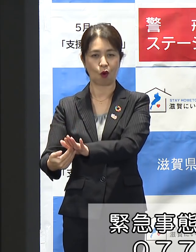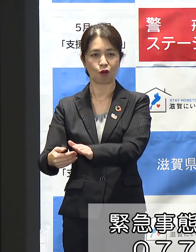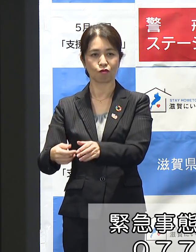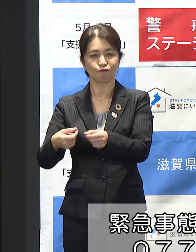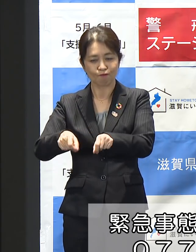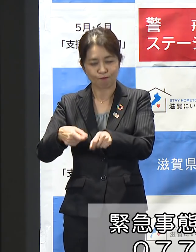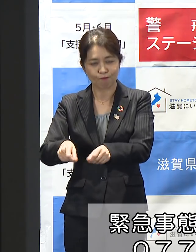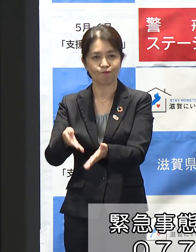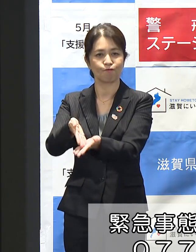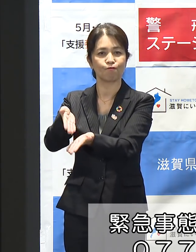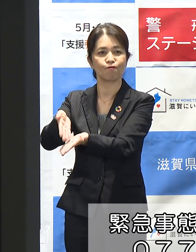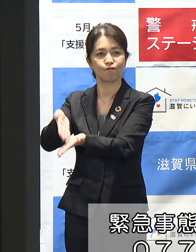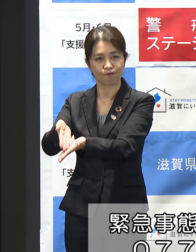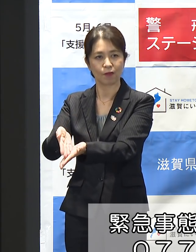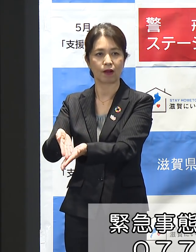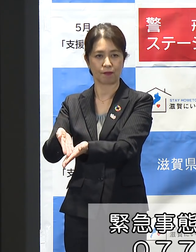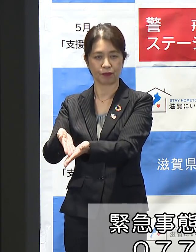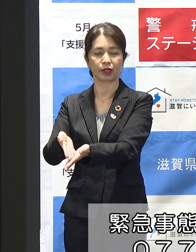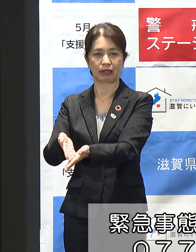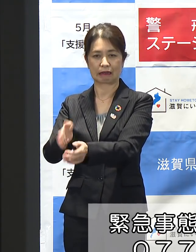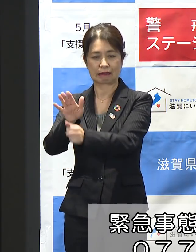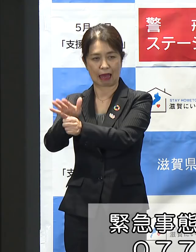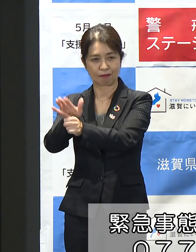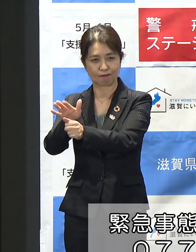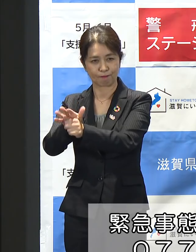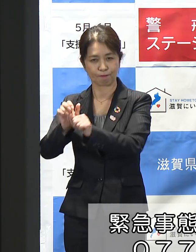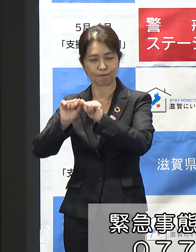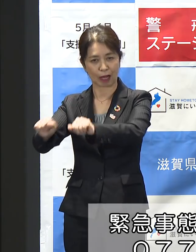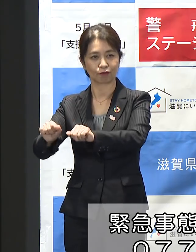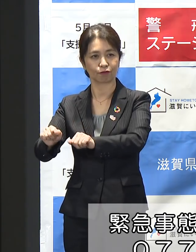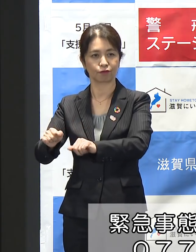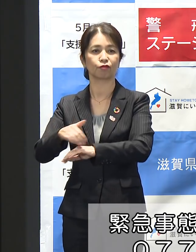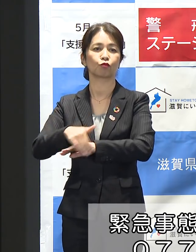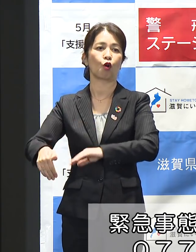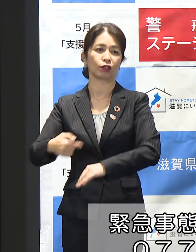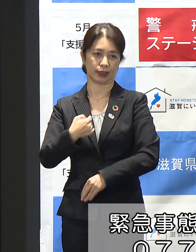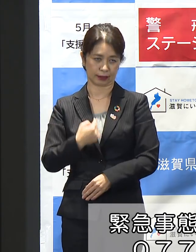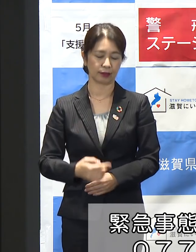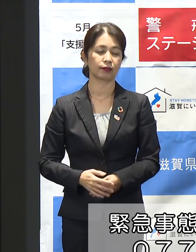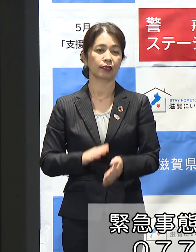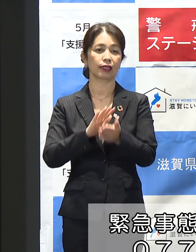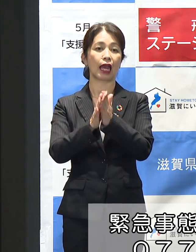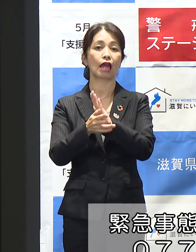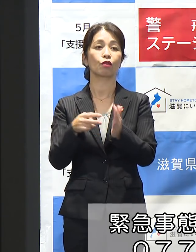ど、できる限りの支援を行ってまいります。県としても